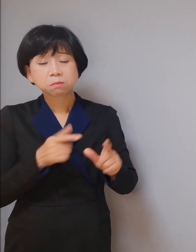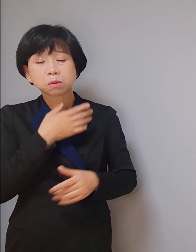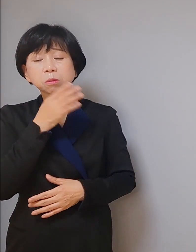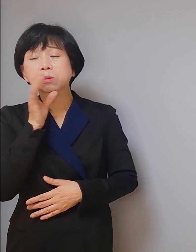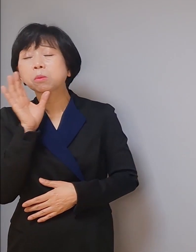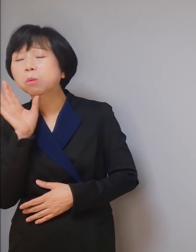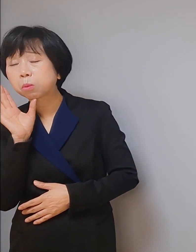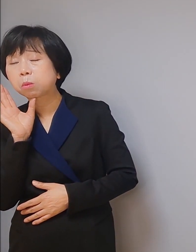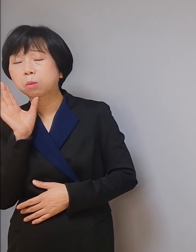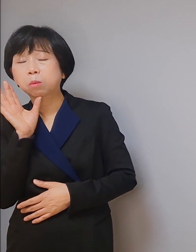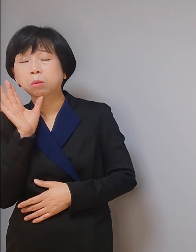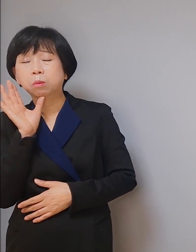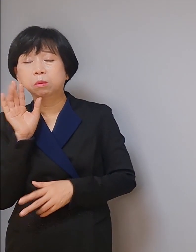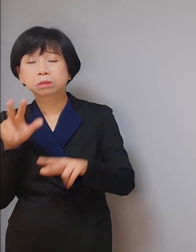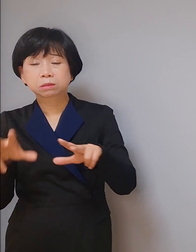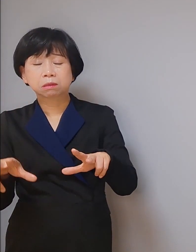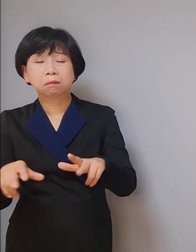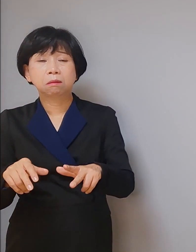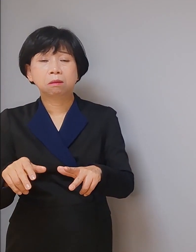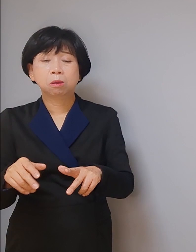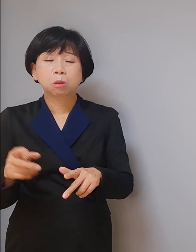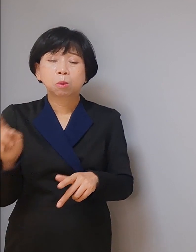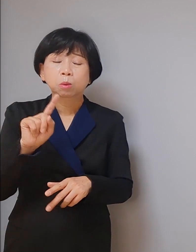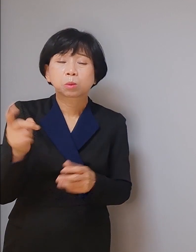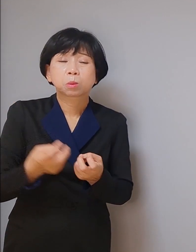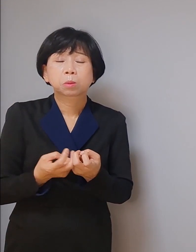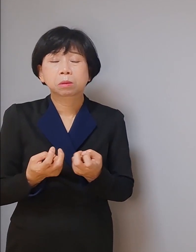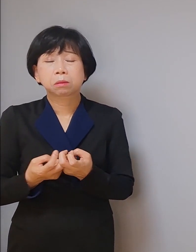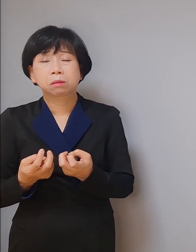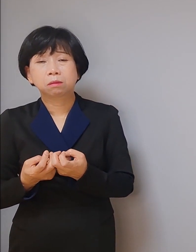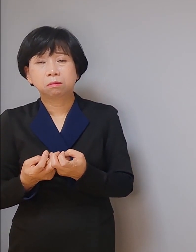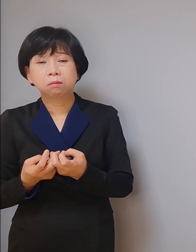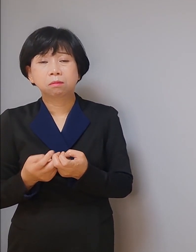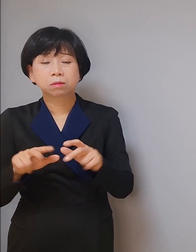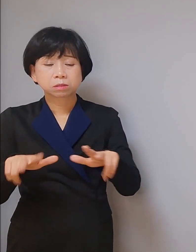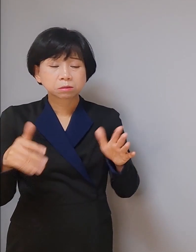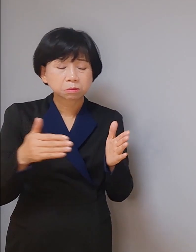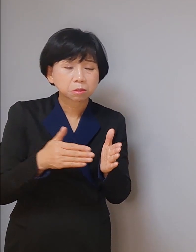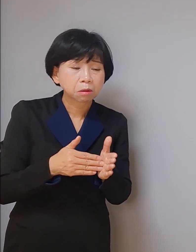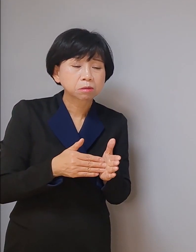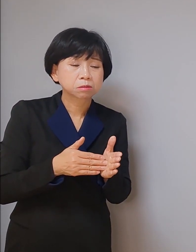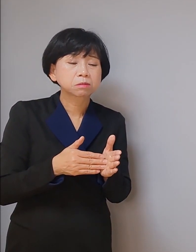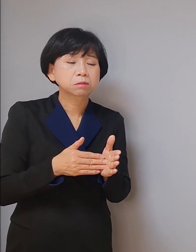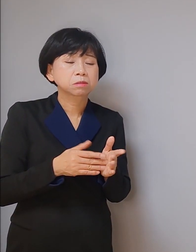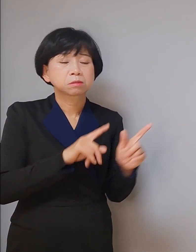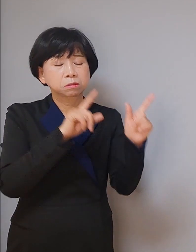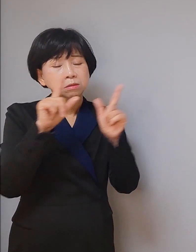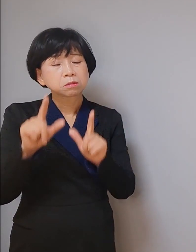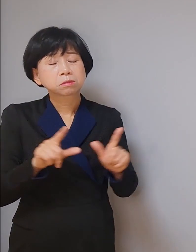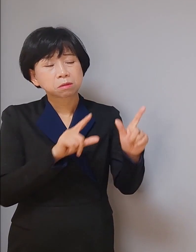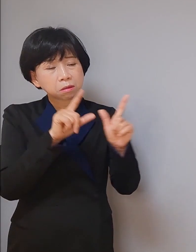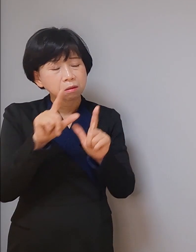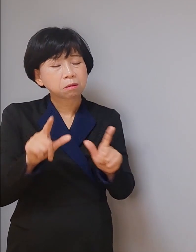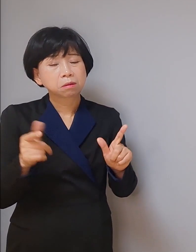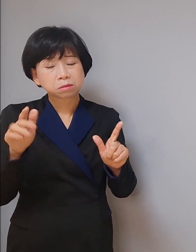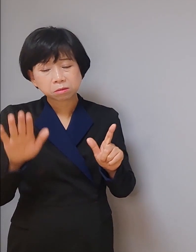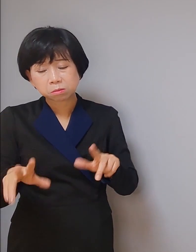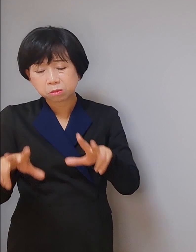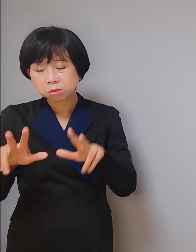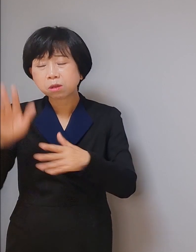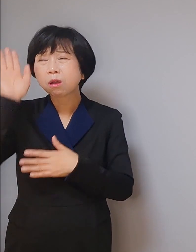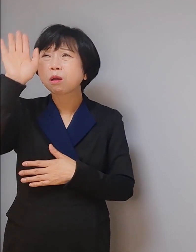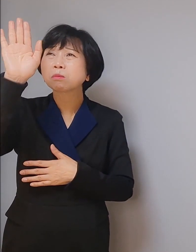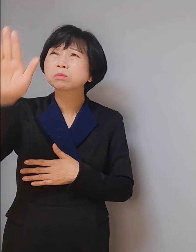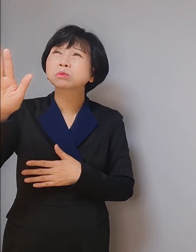인생을 살아가면서 어떻게 살아가야 되나, 지금까지는 어찌어찌해서 살아왔는데 앞으로는 어떻게 살아가야